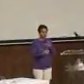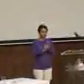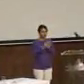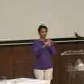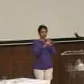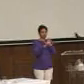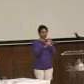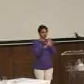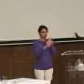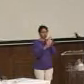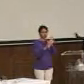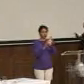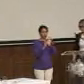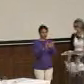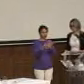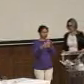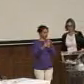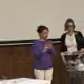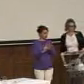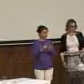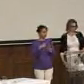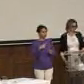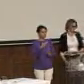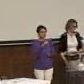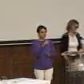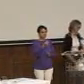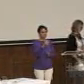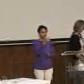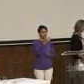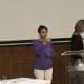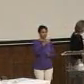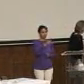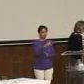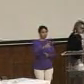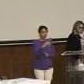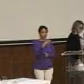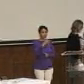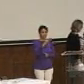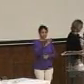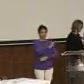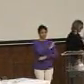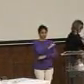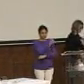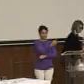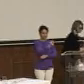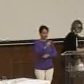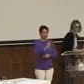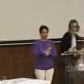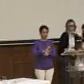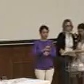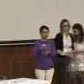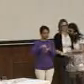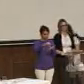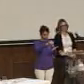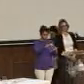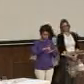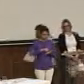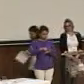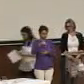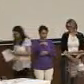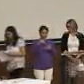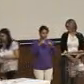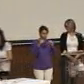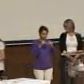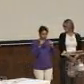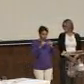eu mostrei aqui para vocês anteriormente, que é de 60 docentes e 45 técnicos para cada campus. O campus Brasília, em